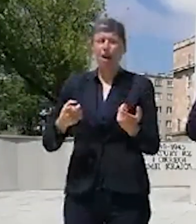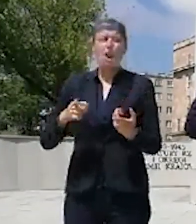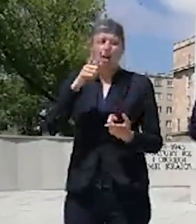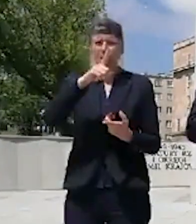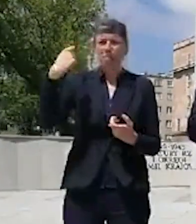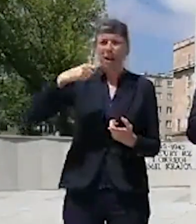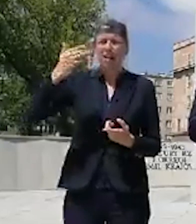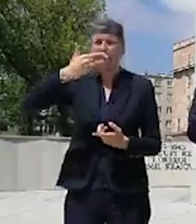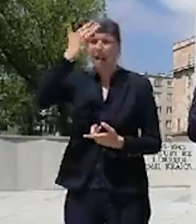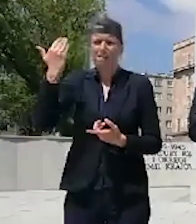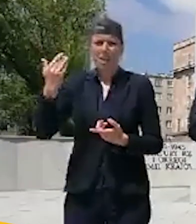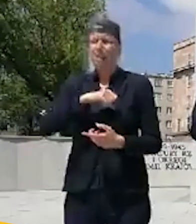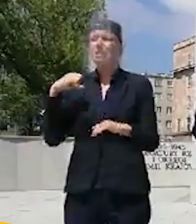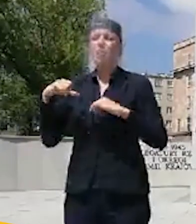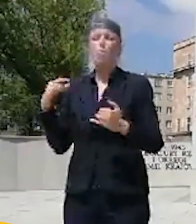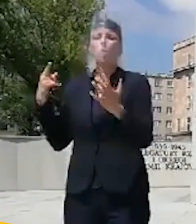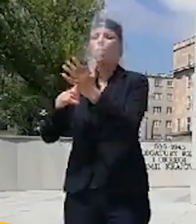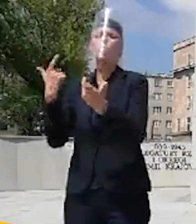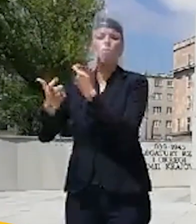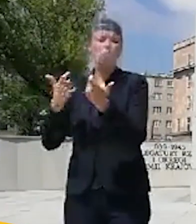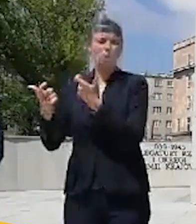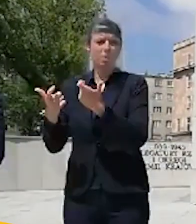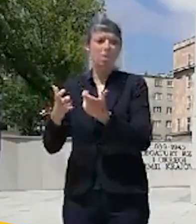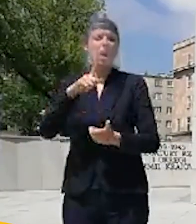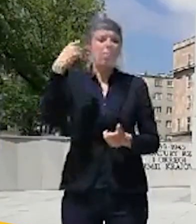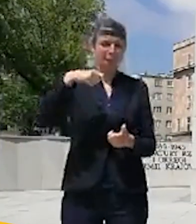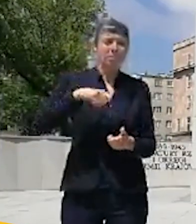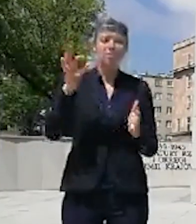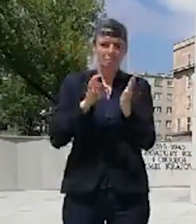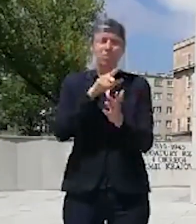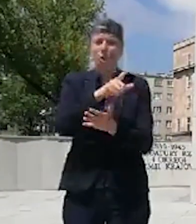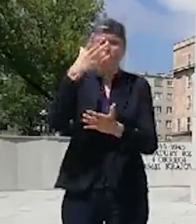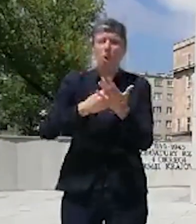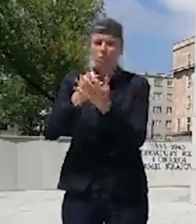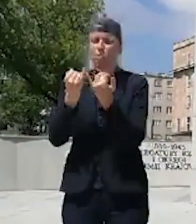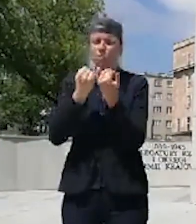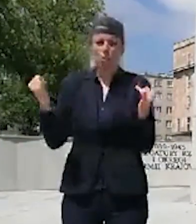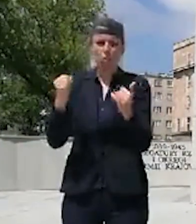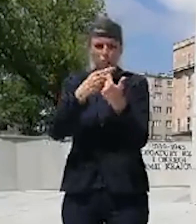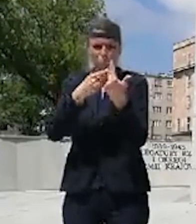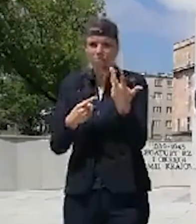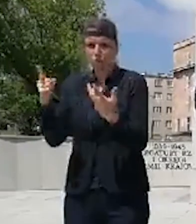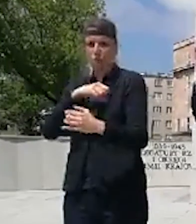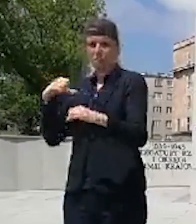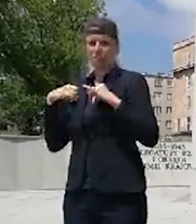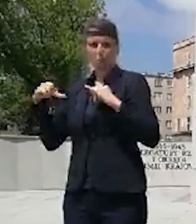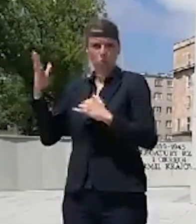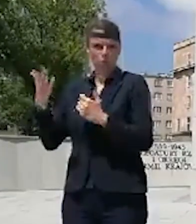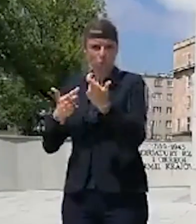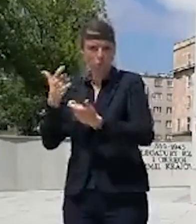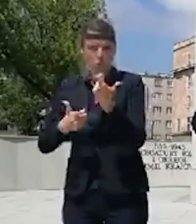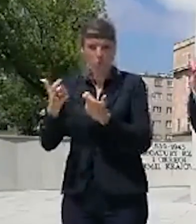robią. Sam prawdopodobnie korzystał z tych wielu rzeczy, które samorządy zapewniają. To przecież samorządy to nie jest jakaś